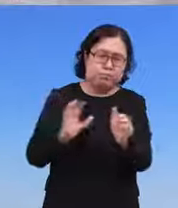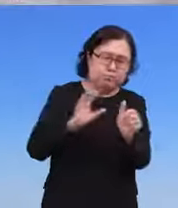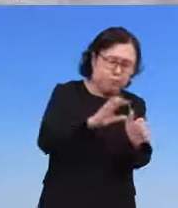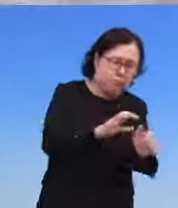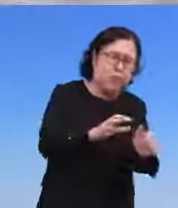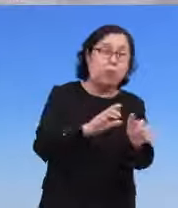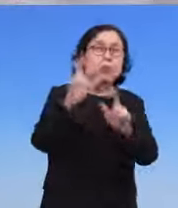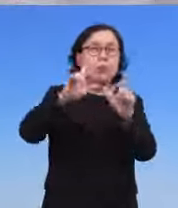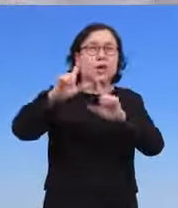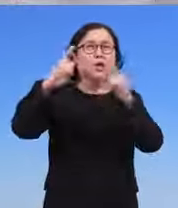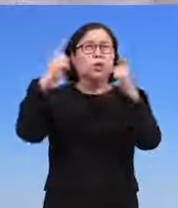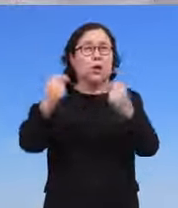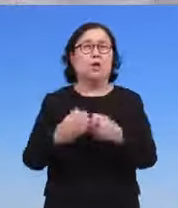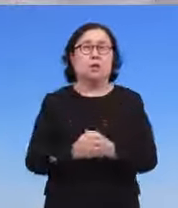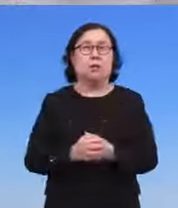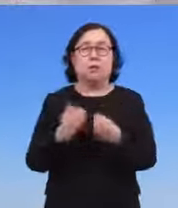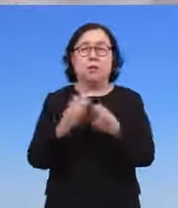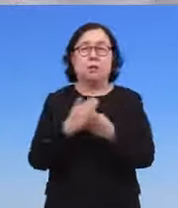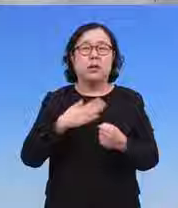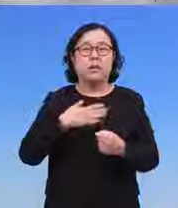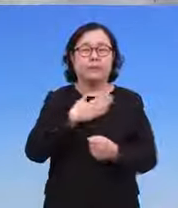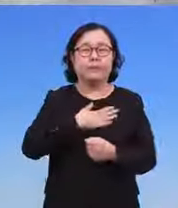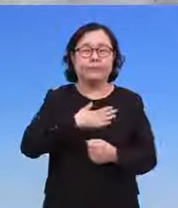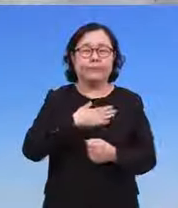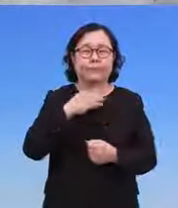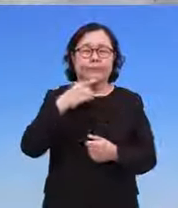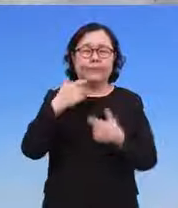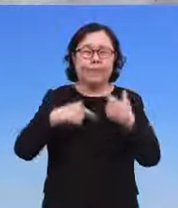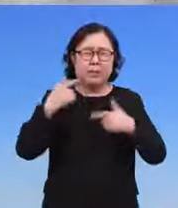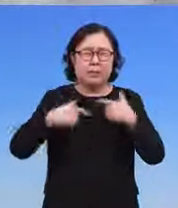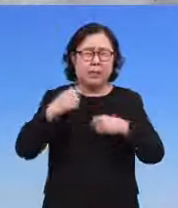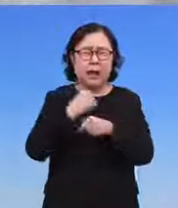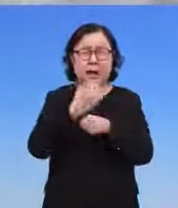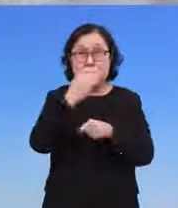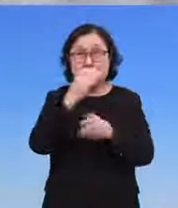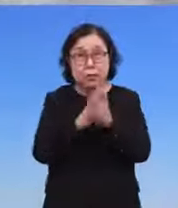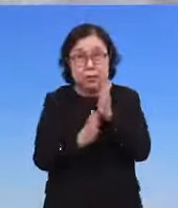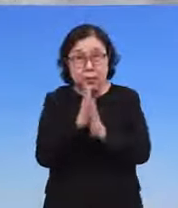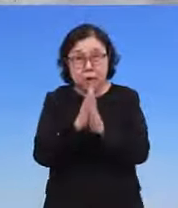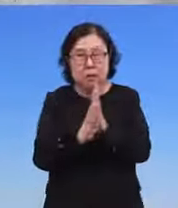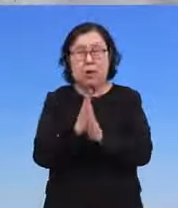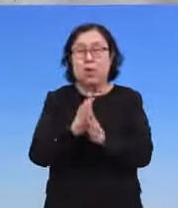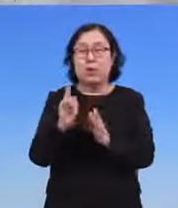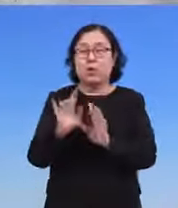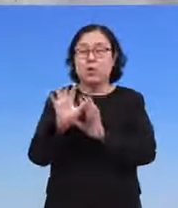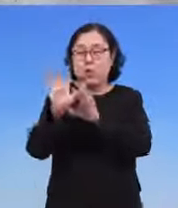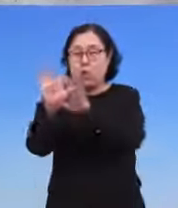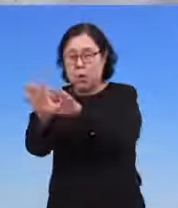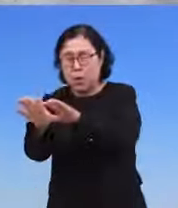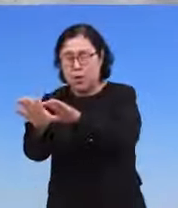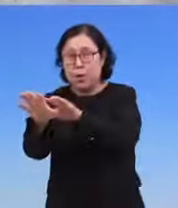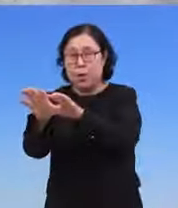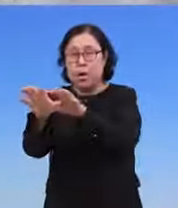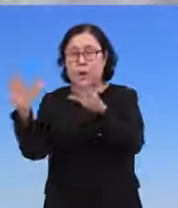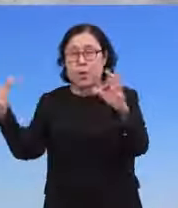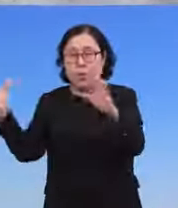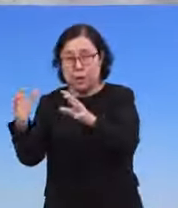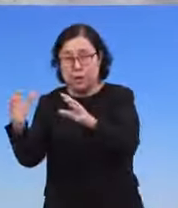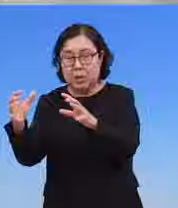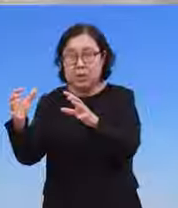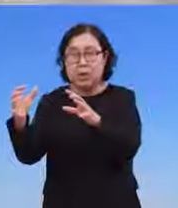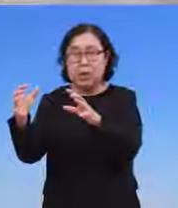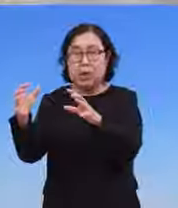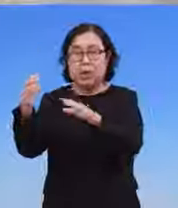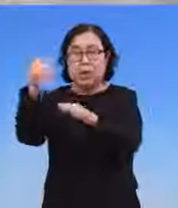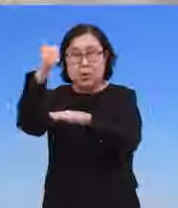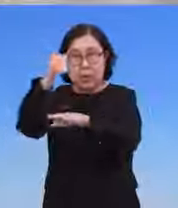이걸 제가 기뻐한다면 저는 정신 나간 사람이에요. 왜? 그 영화 다 보셨잖아요. 쏠림 현상이 일어나고 나면은